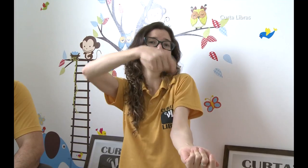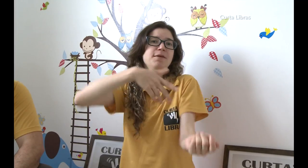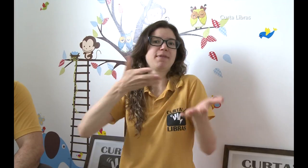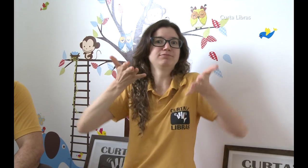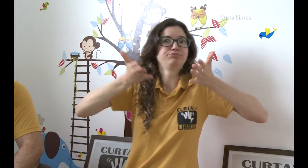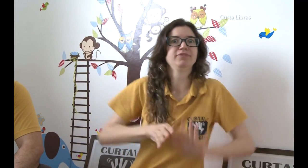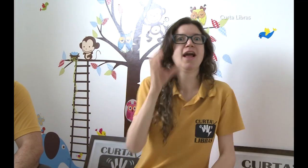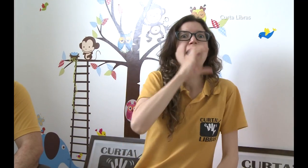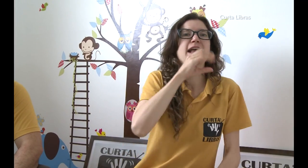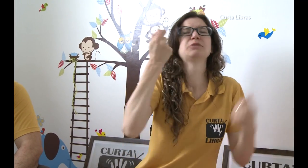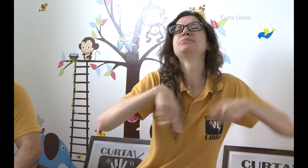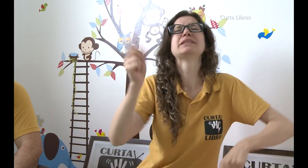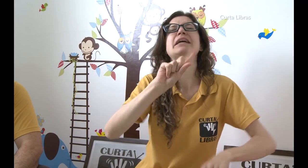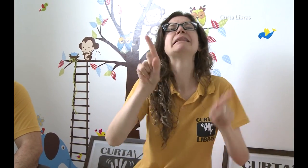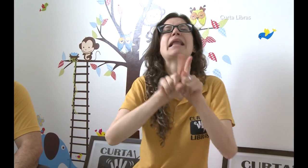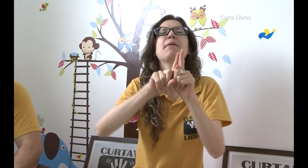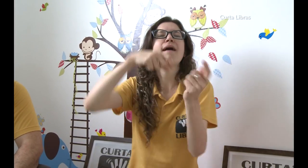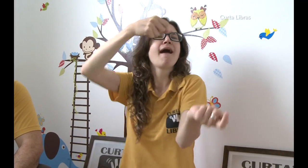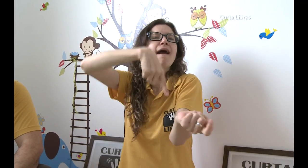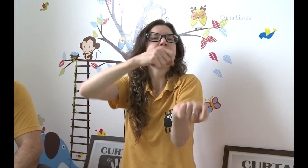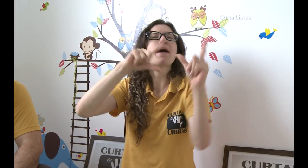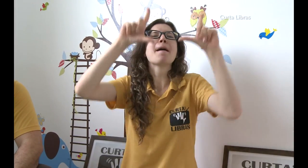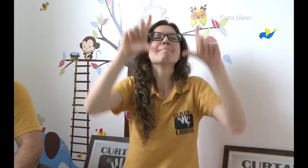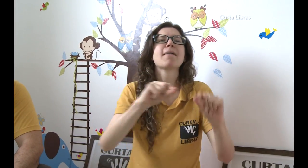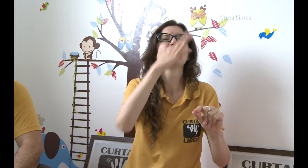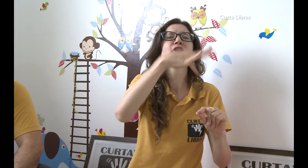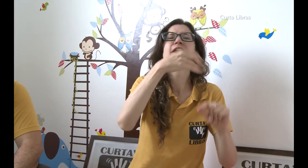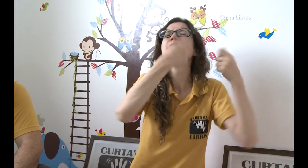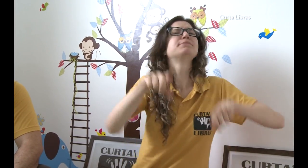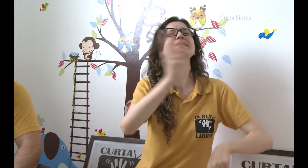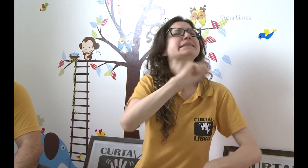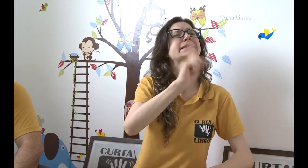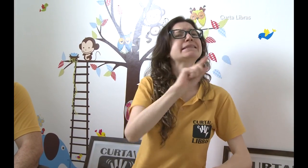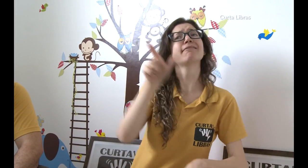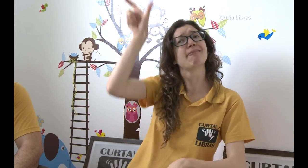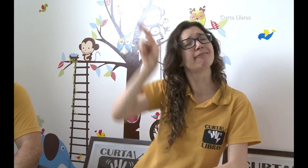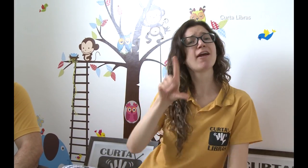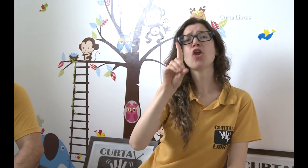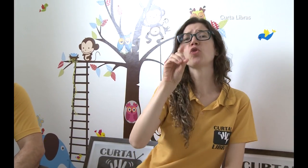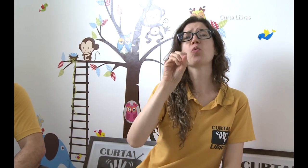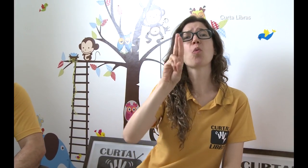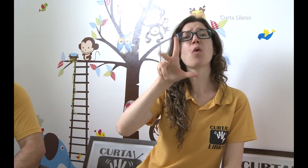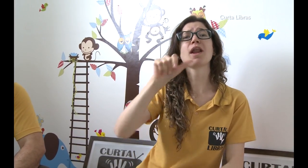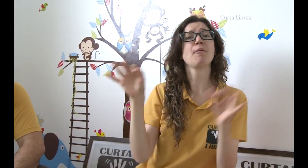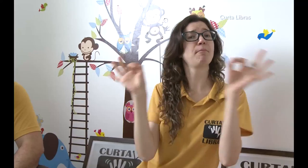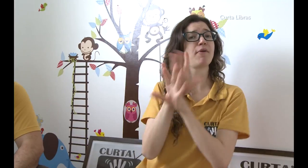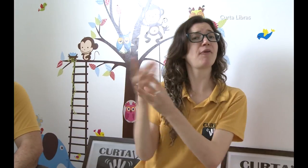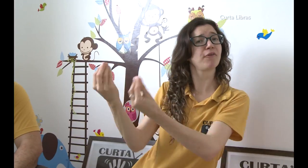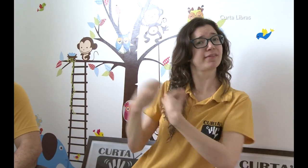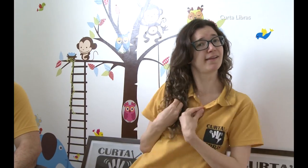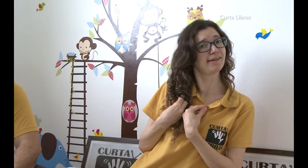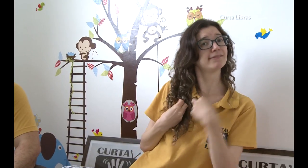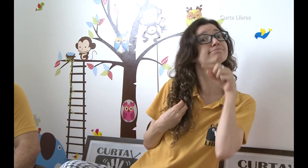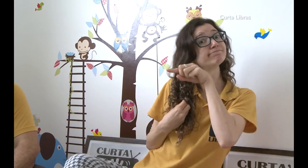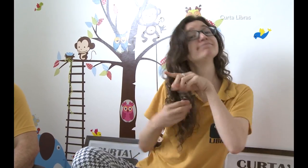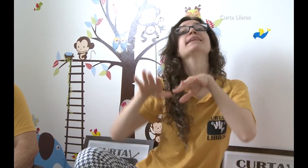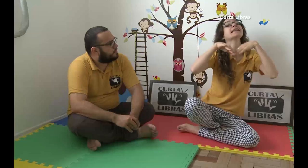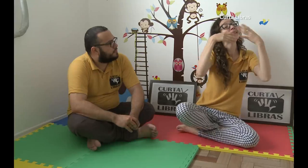dor A doula fez esse papel Então Quem me deu todas essas dicas Foi o médico E isso foi